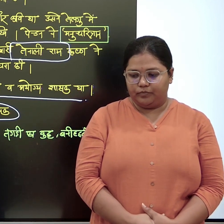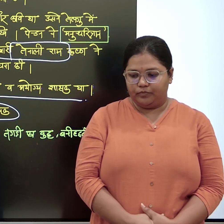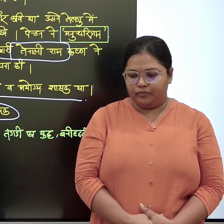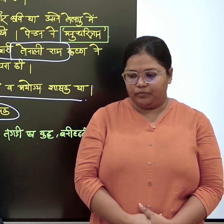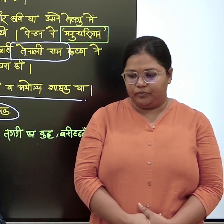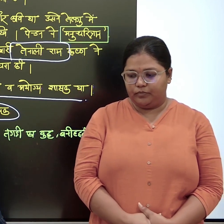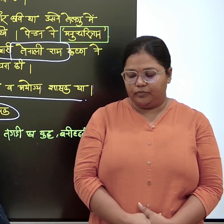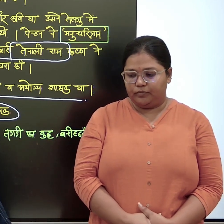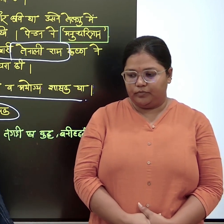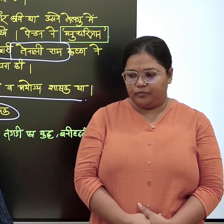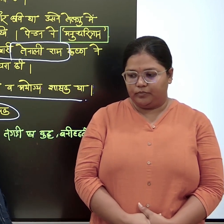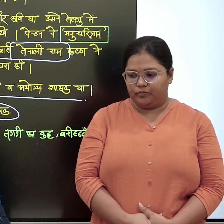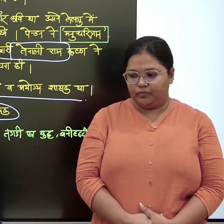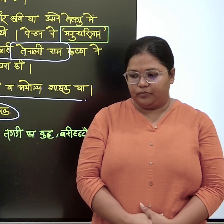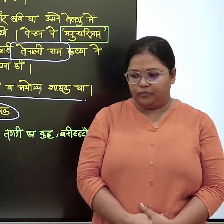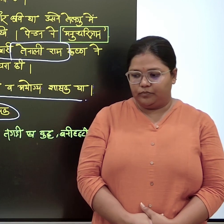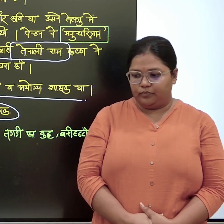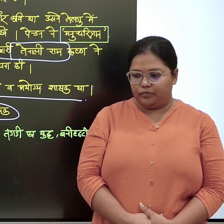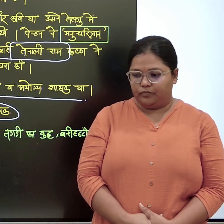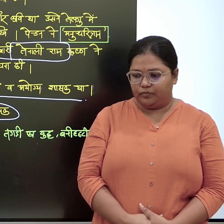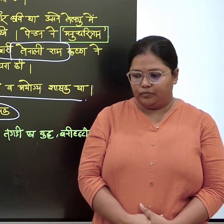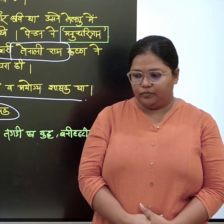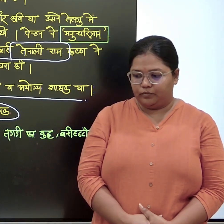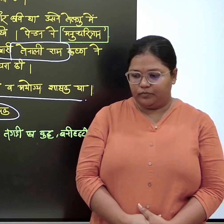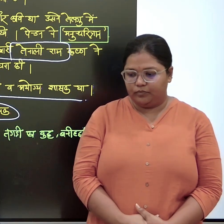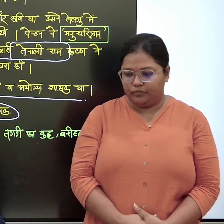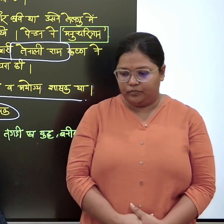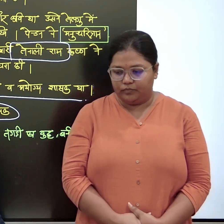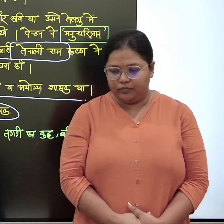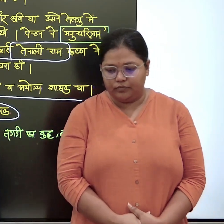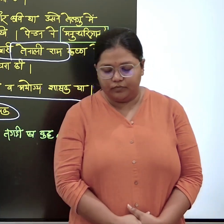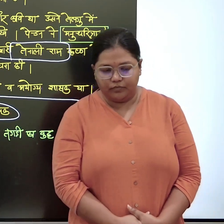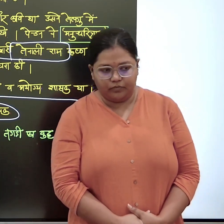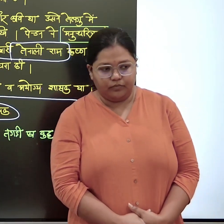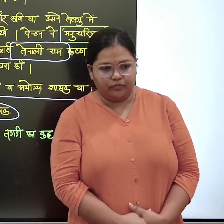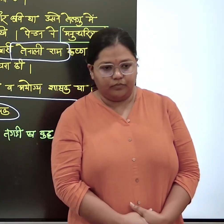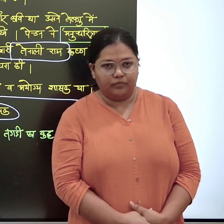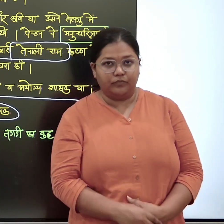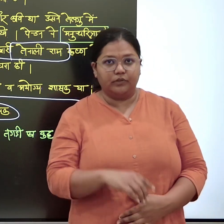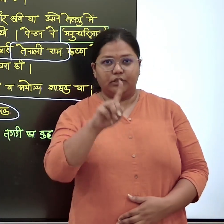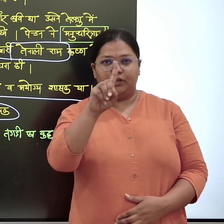अब एक बहुत बड़ा इंपॉर्टेंट पॉइंट है, उस पॉइंट को लिखना,